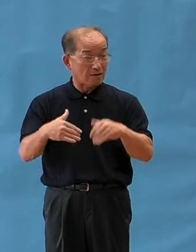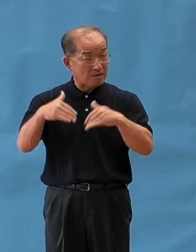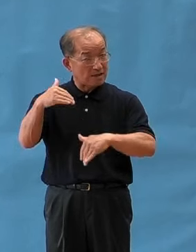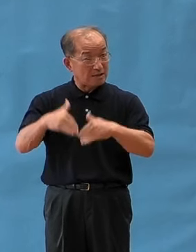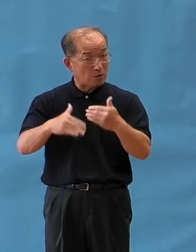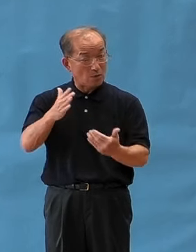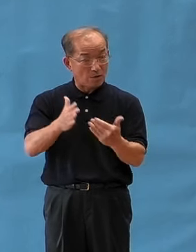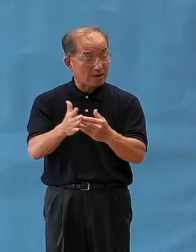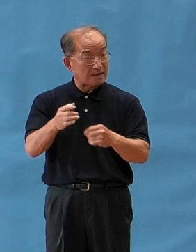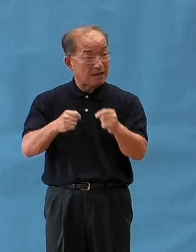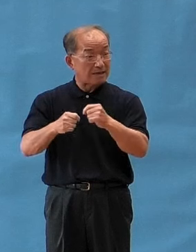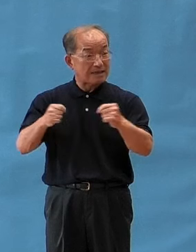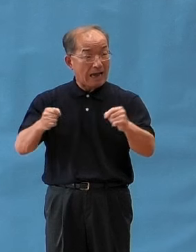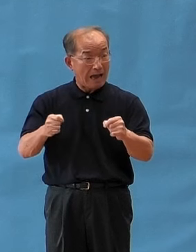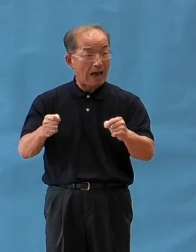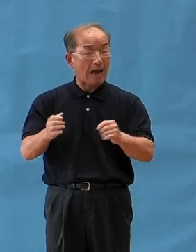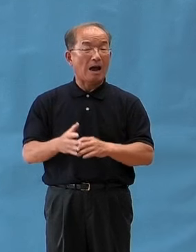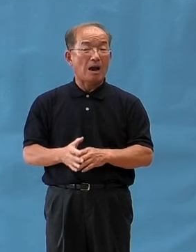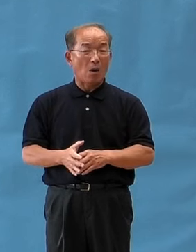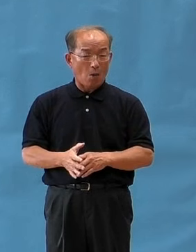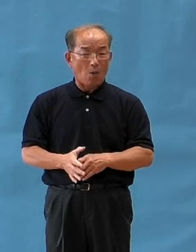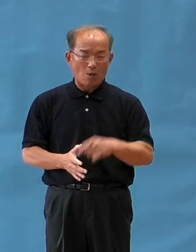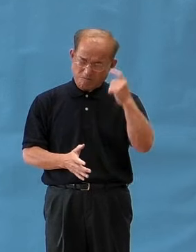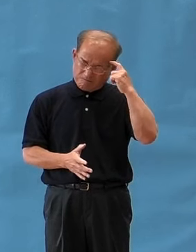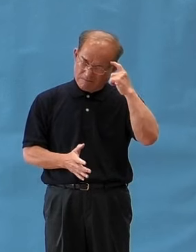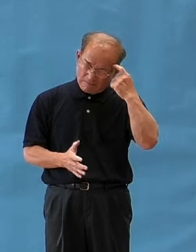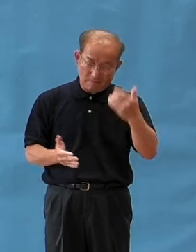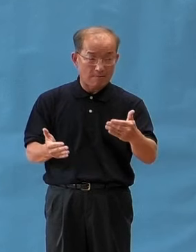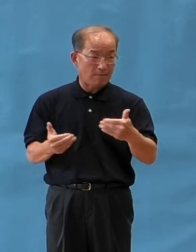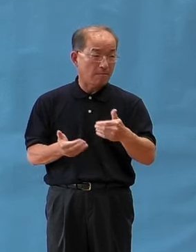よくよく見られた方がいいと思いますよ。